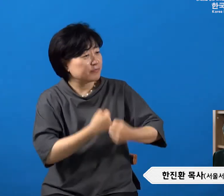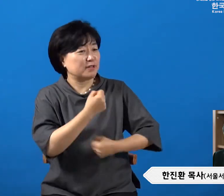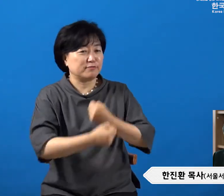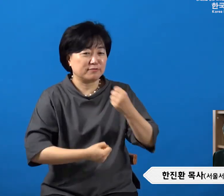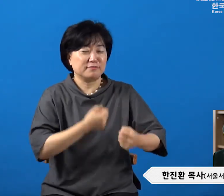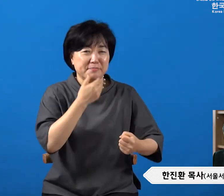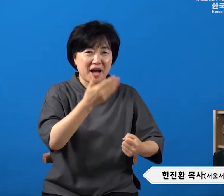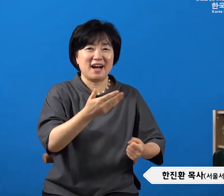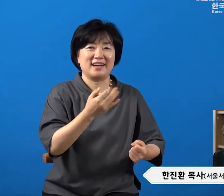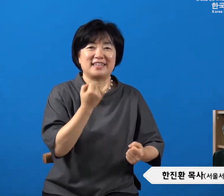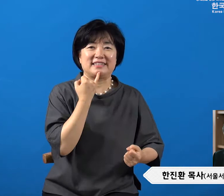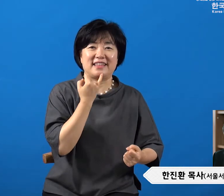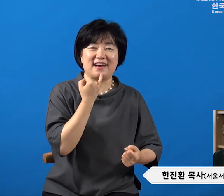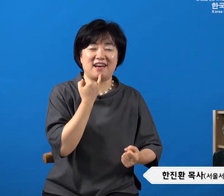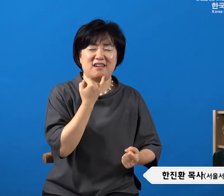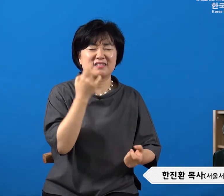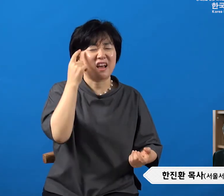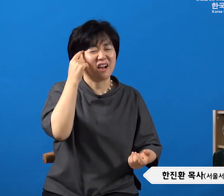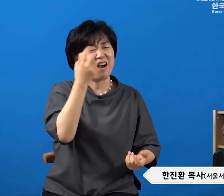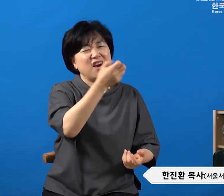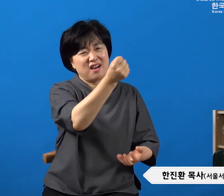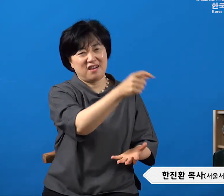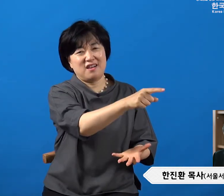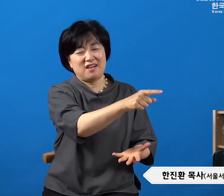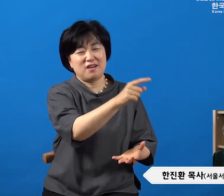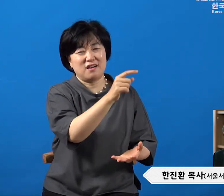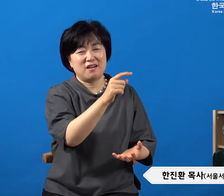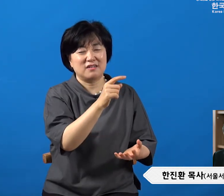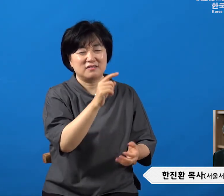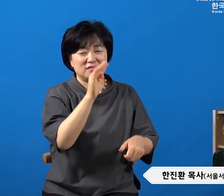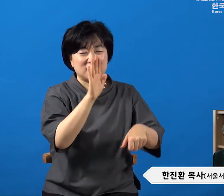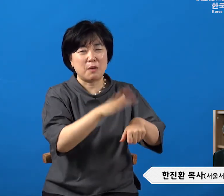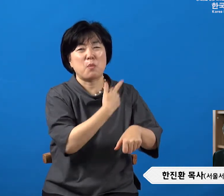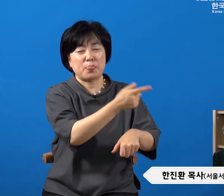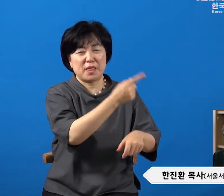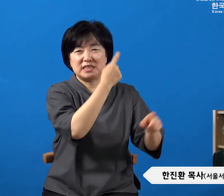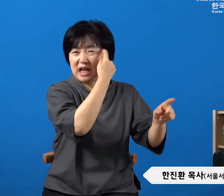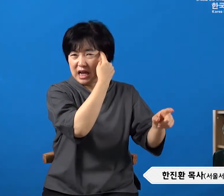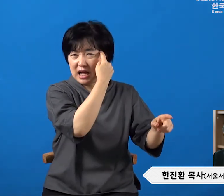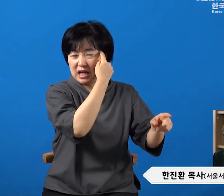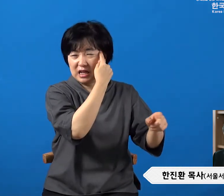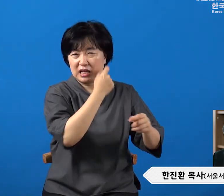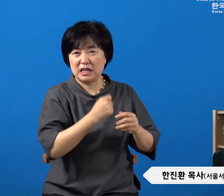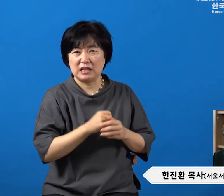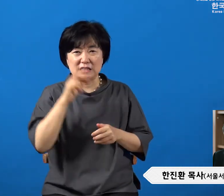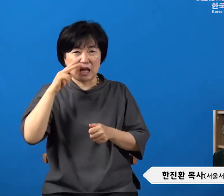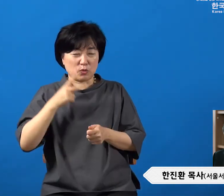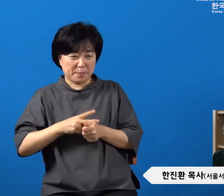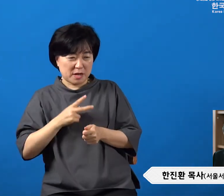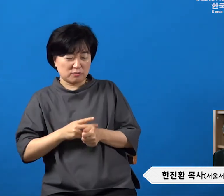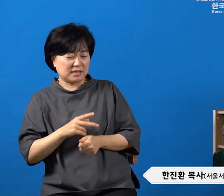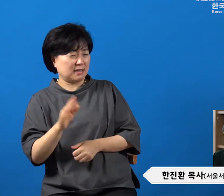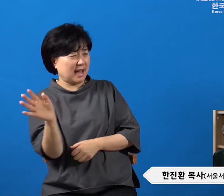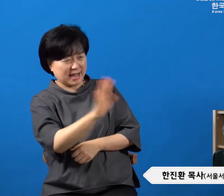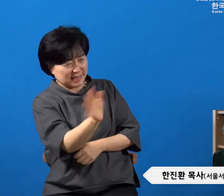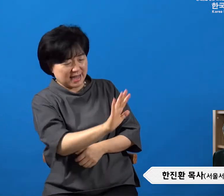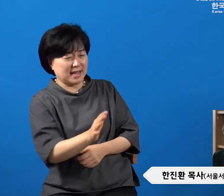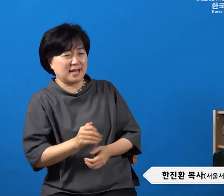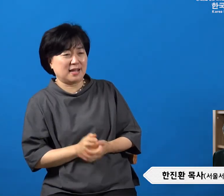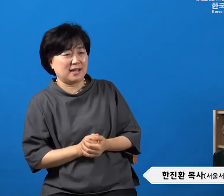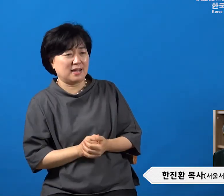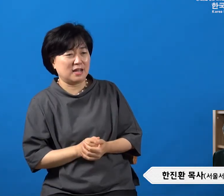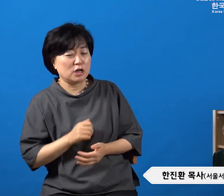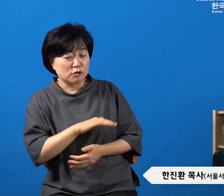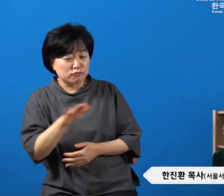지어도 괜찮겠네 하는 왜곡하는 사람들이 있었습니다. 사도 바울이 그걸 반박을 하는 거지요.